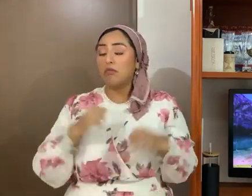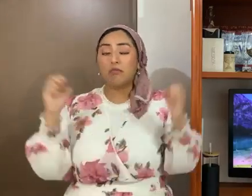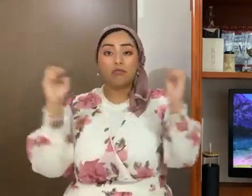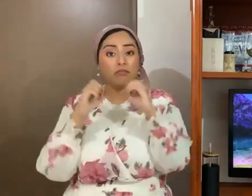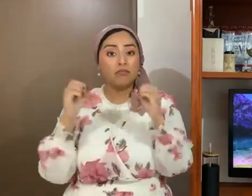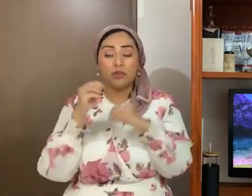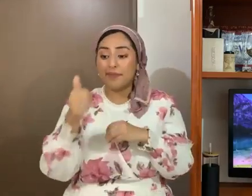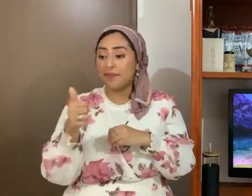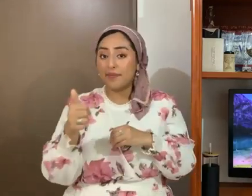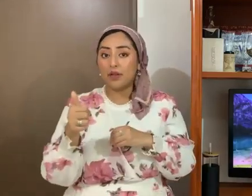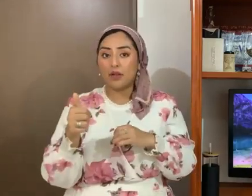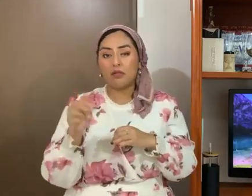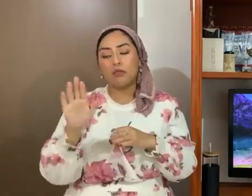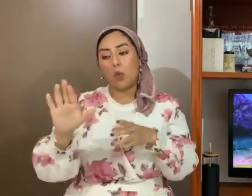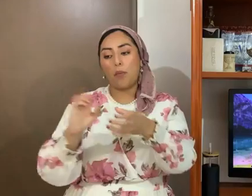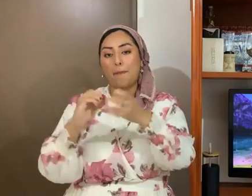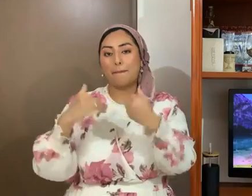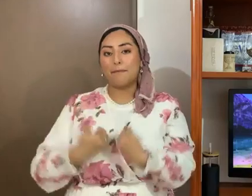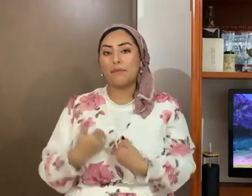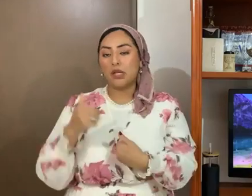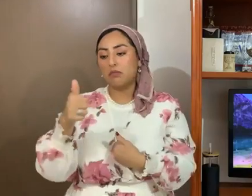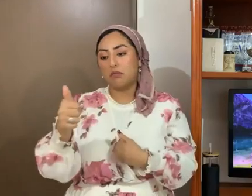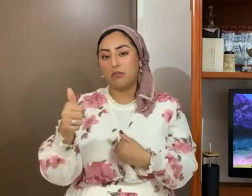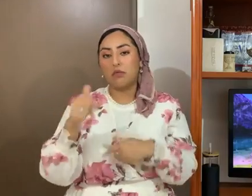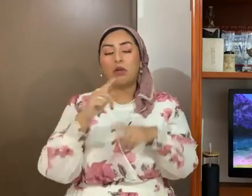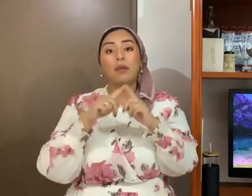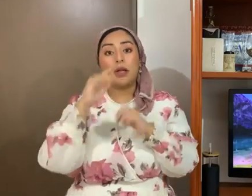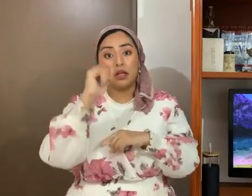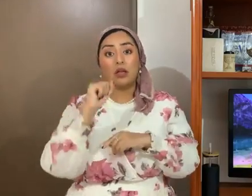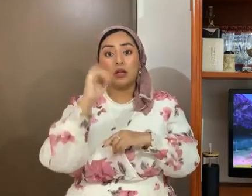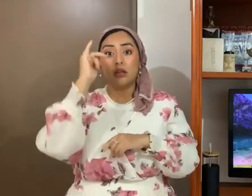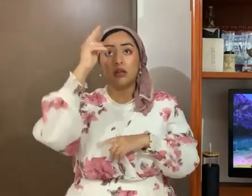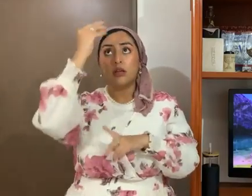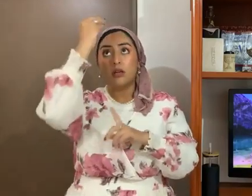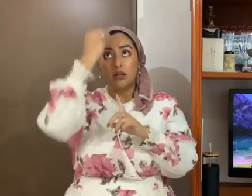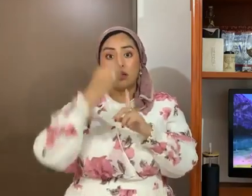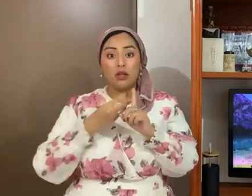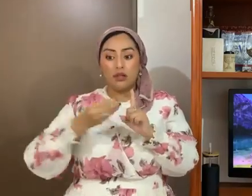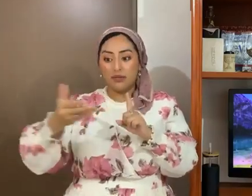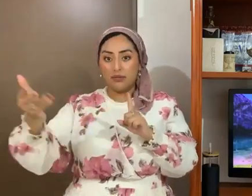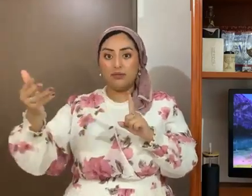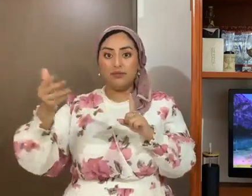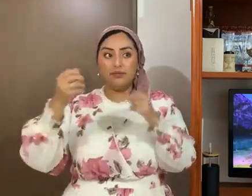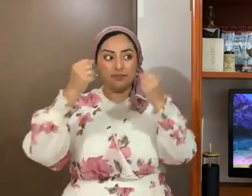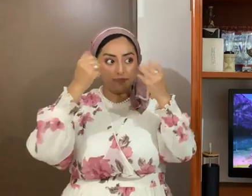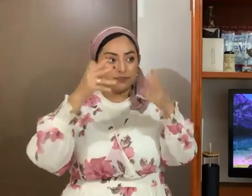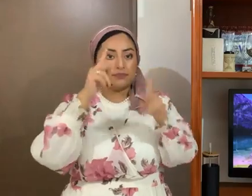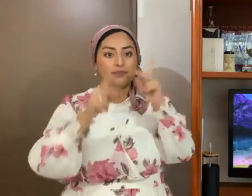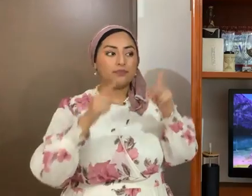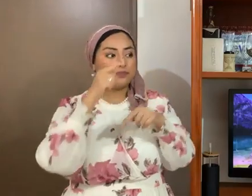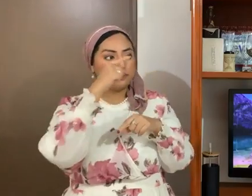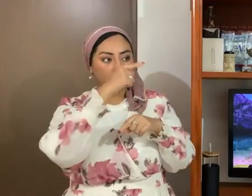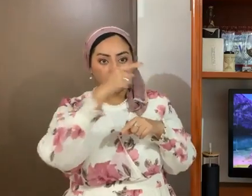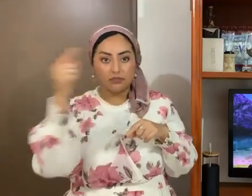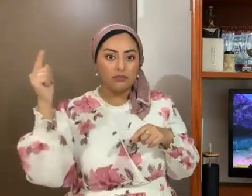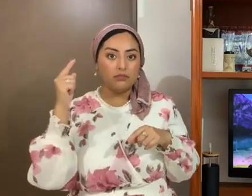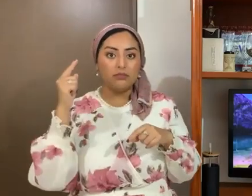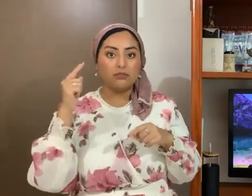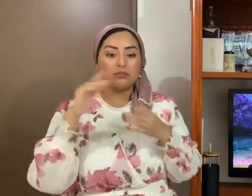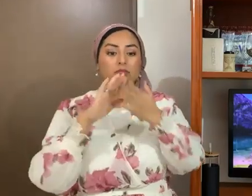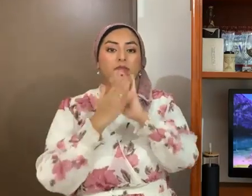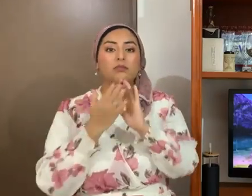pecado que no quiera dejar, esa es decisión de la persona. Pero sí, Yahweh nos envía para que muchas veces las personas